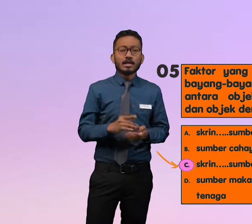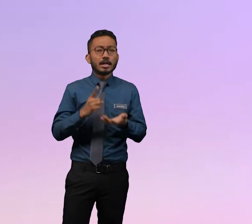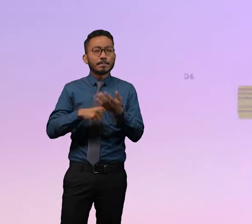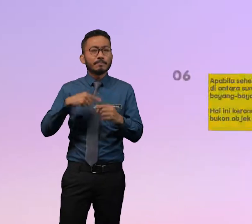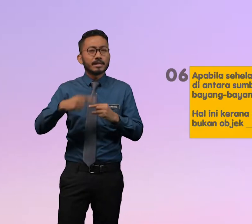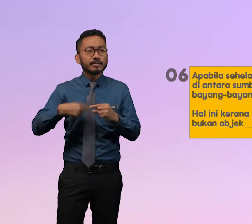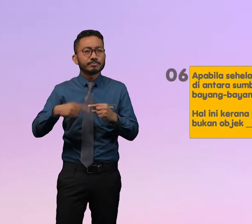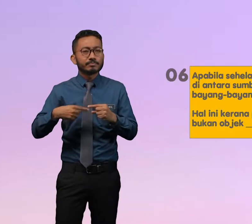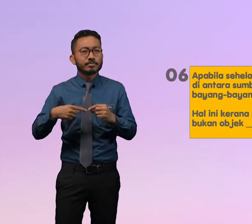Apabila